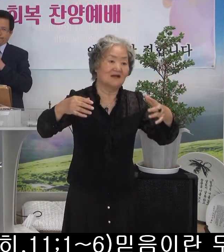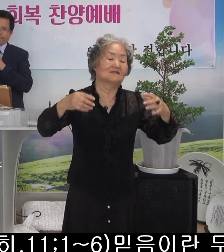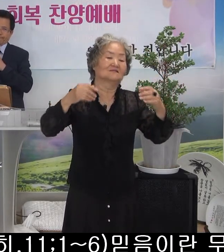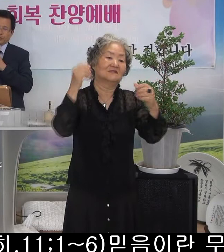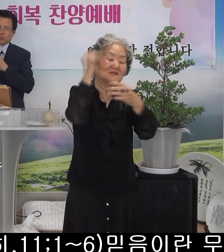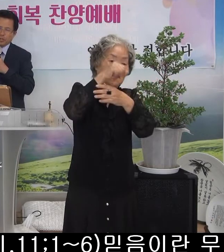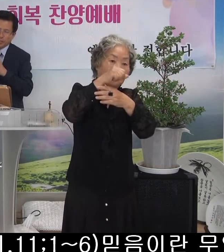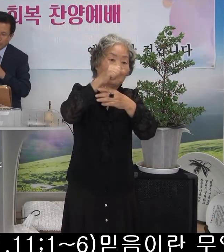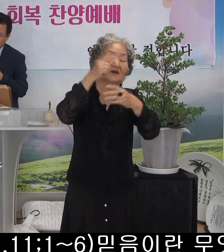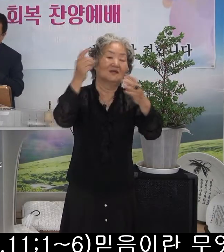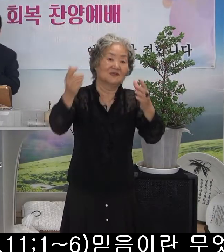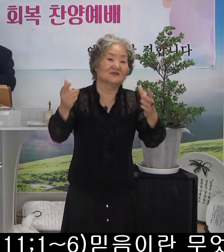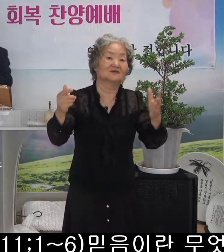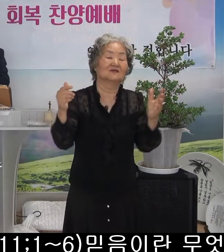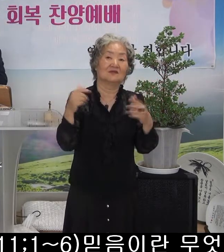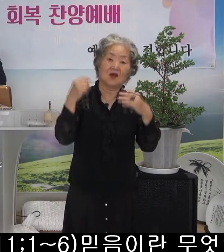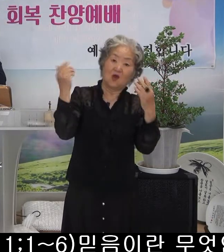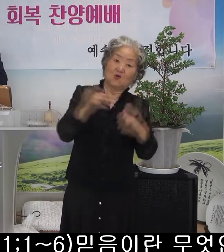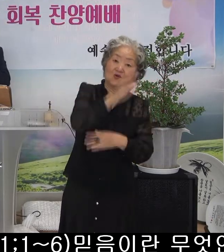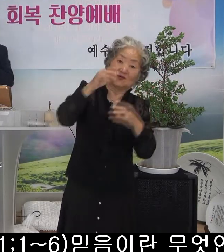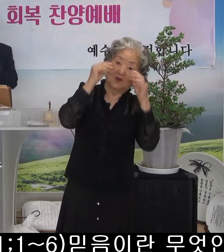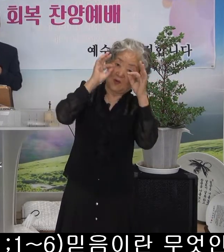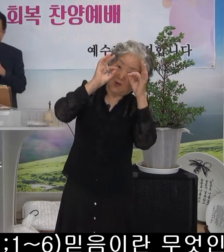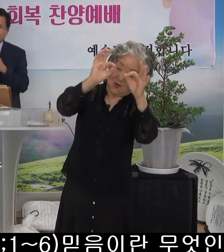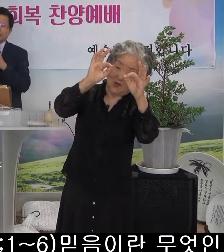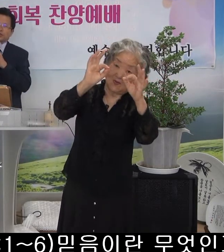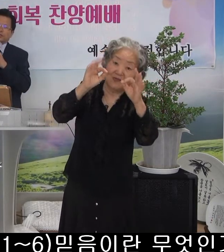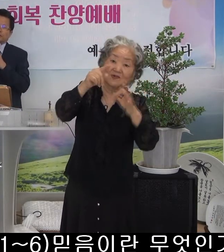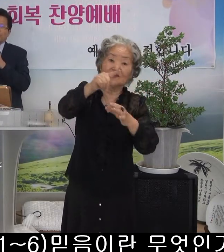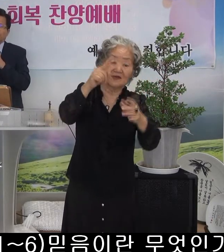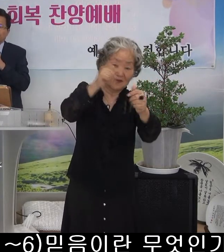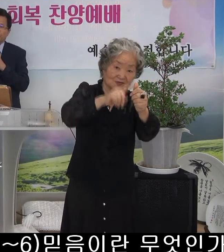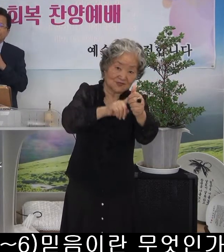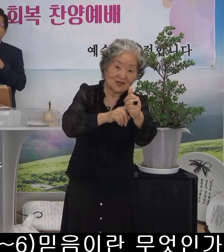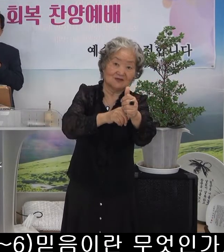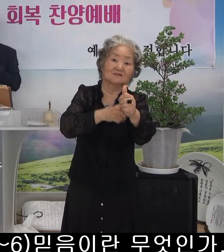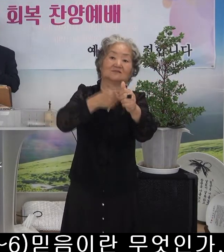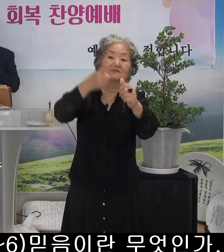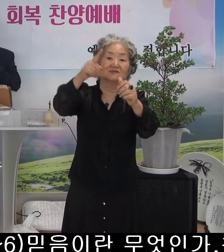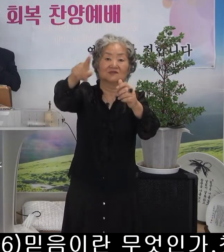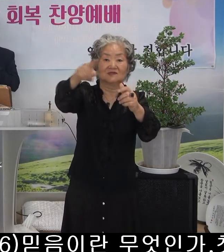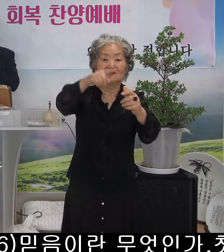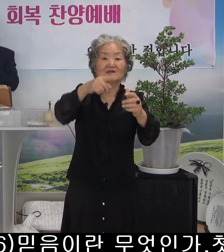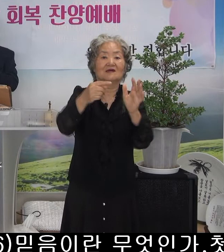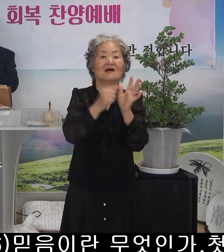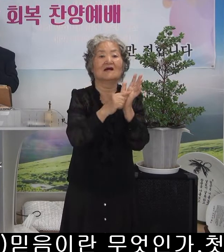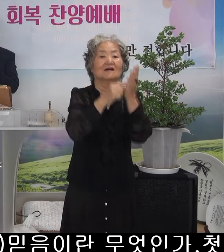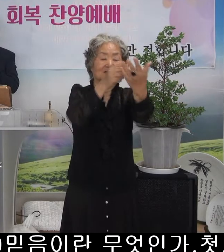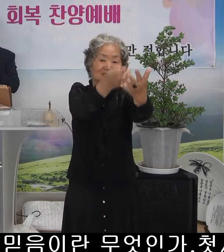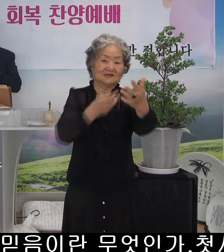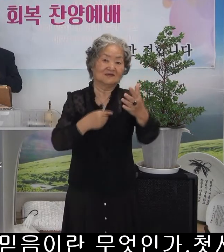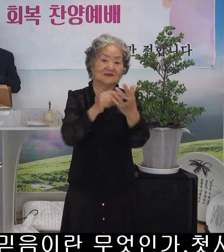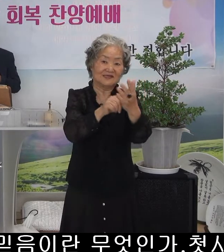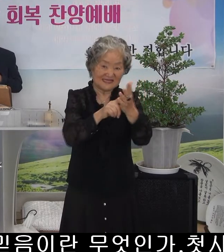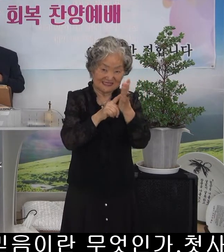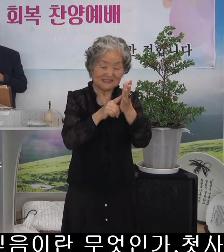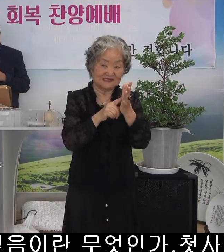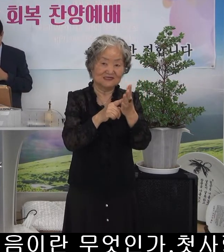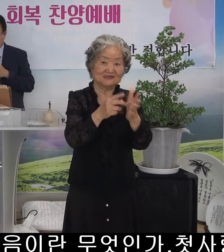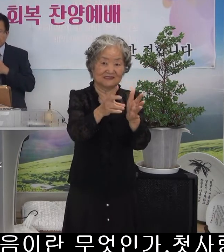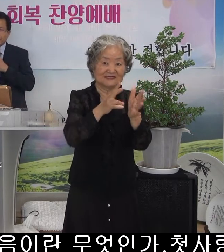있습니다. 우리가 바라보고 있는 이 자연의 계시, 자연의 환경을 통해서 바라보고 있는 이러한 믿음들도 가지고 있어요.